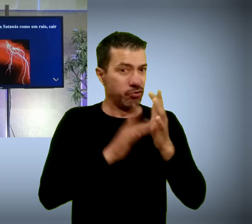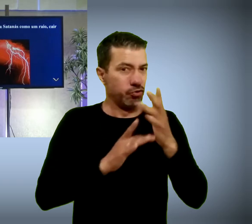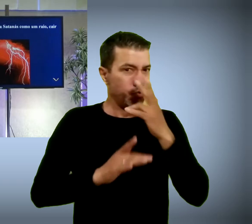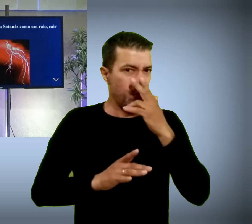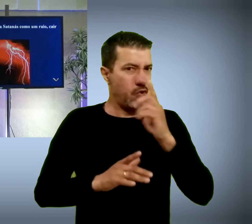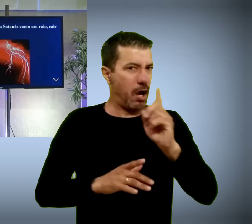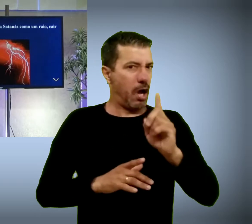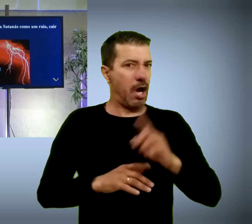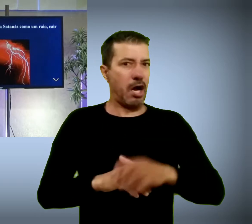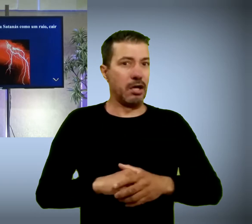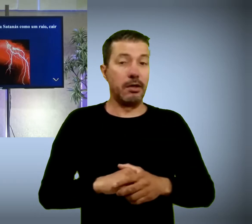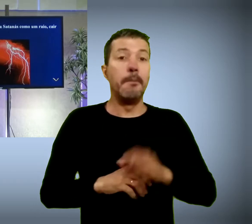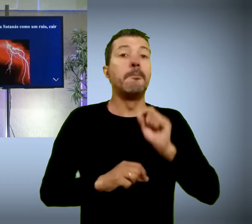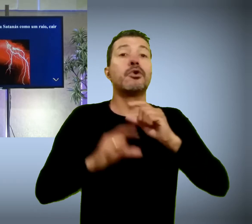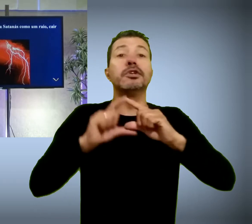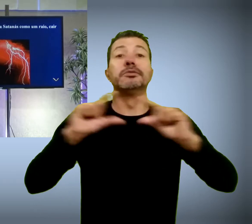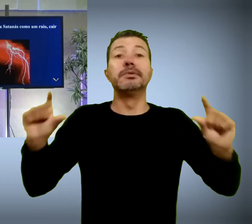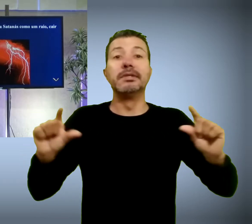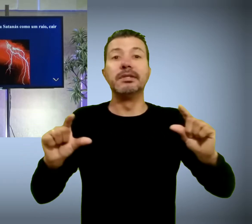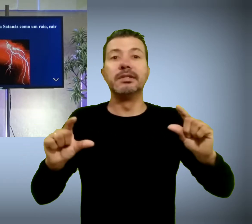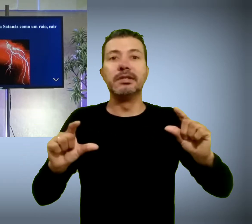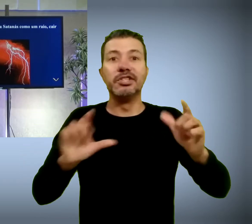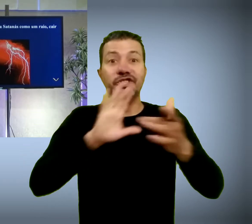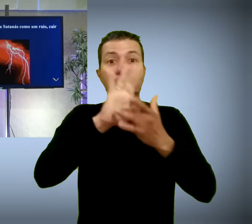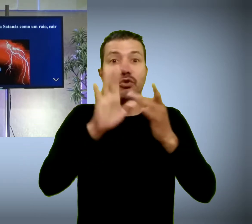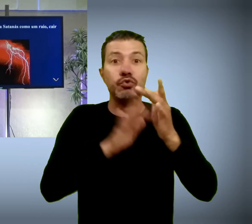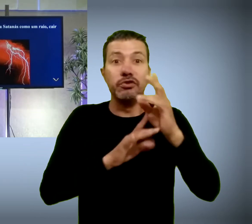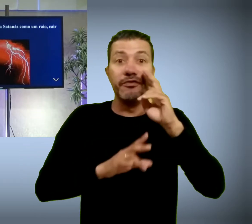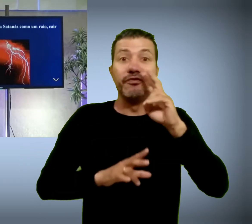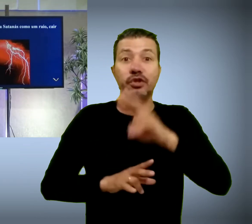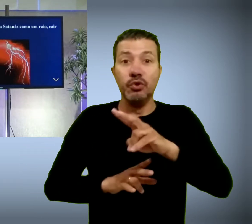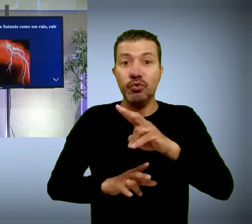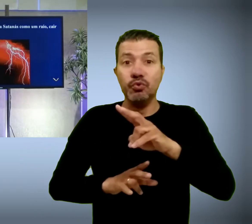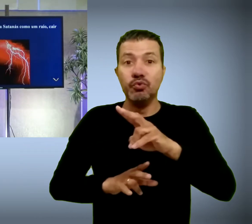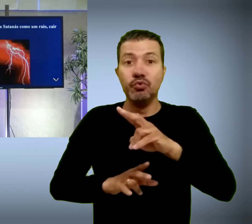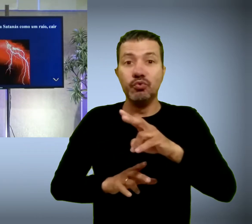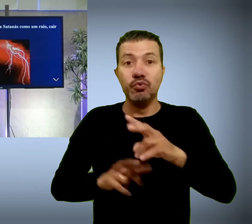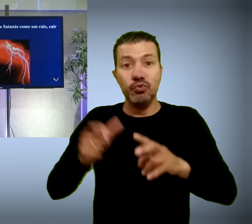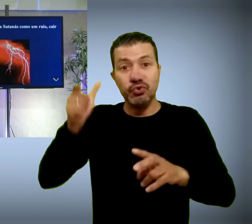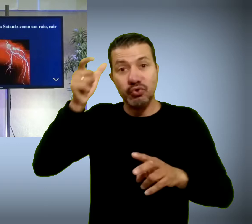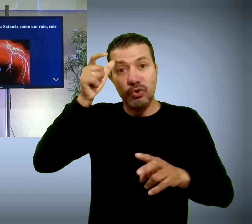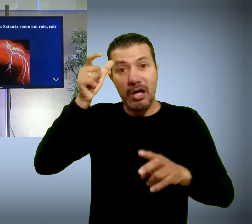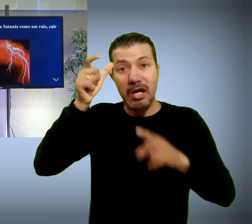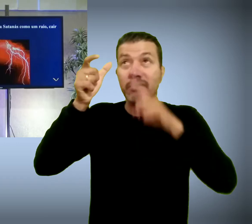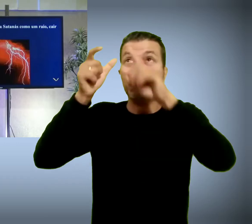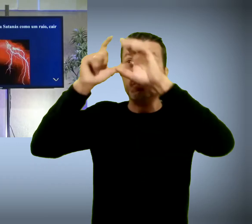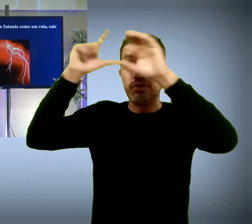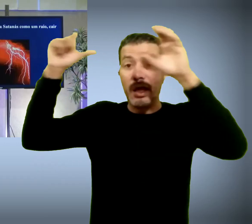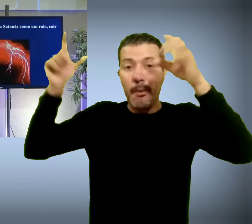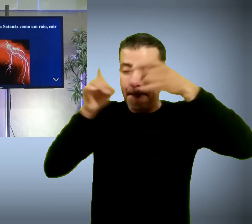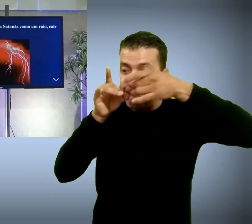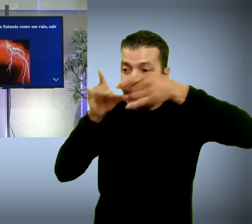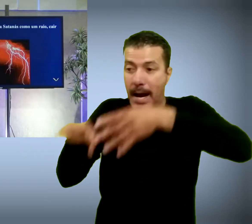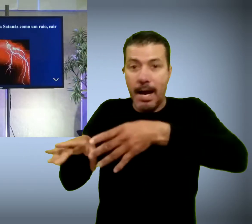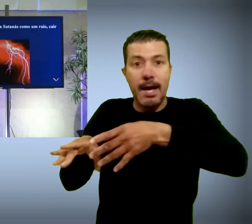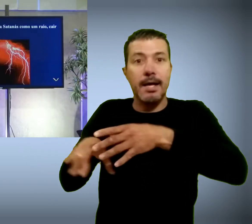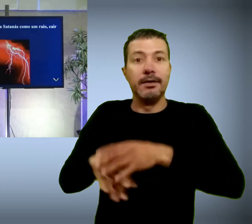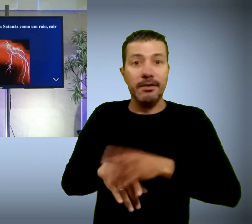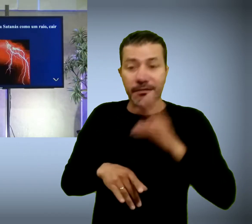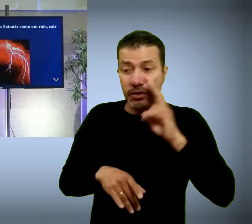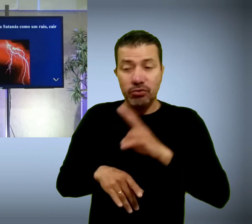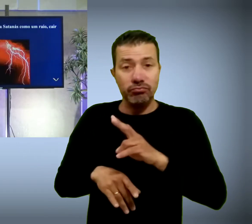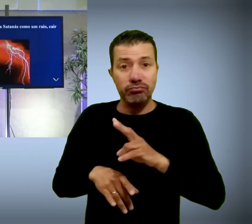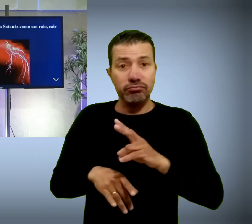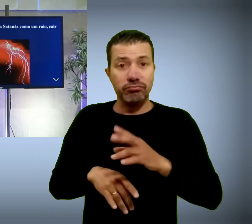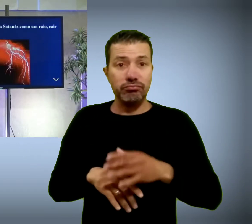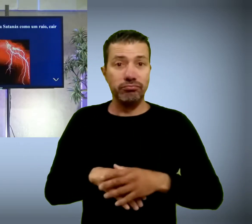da carochinha, porque ele fala que viu Satanás cair do céu. Então, essa história que nós estamos contando está nesse livro